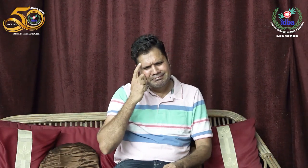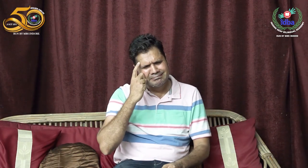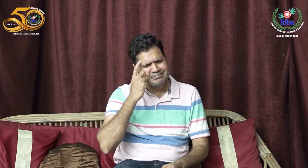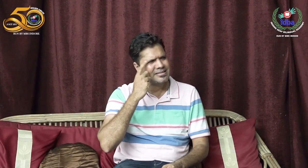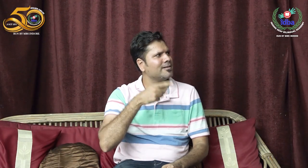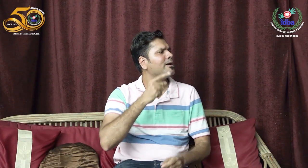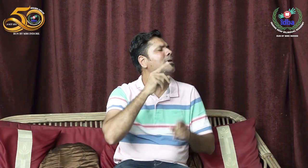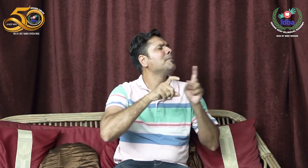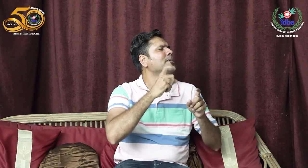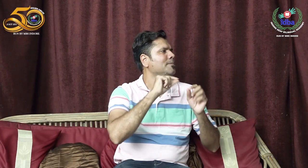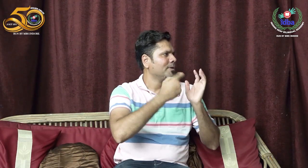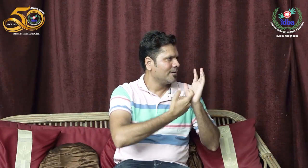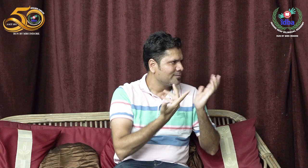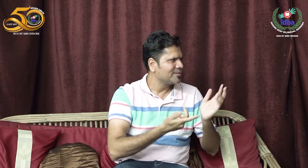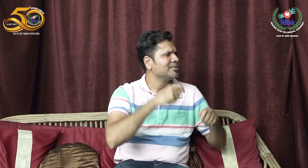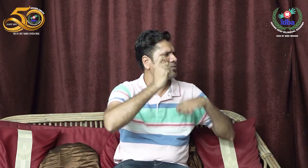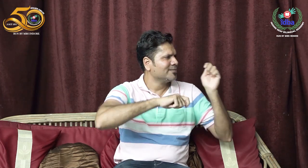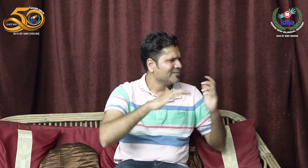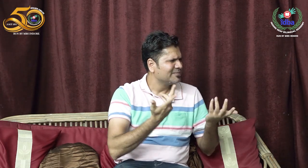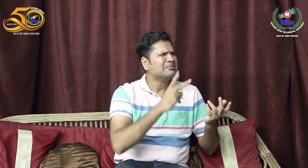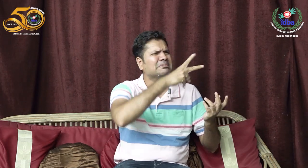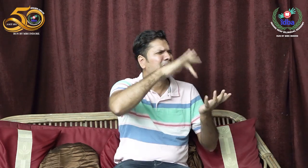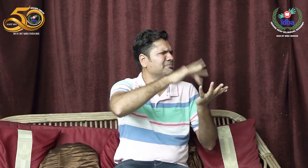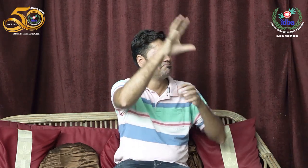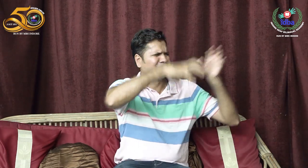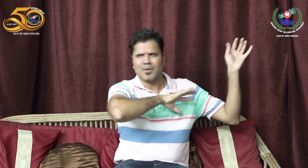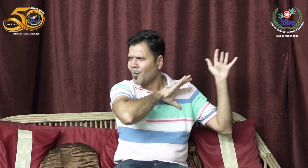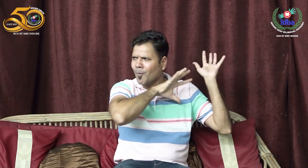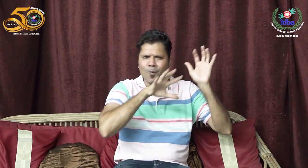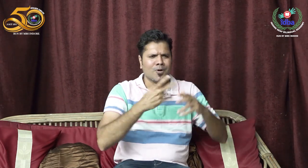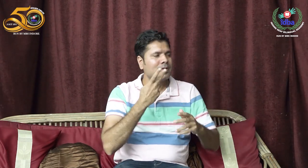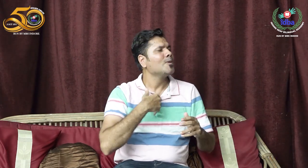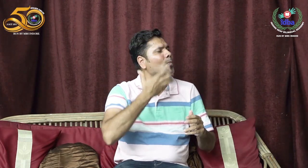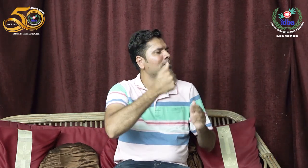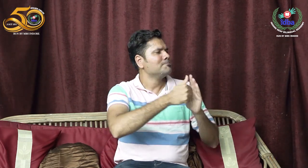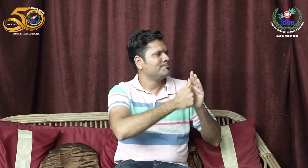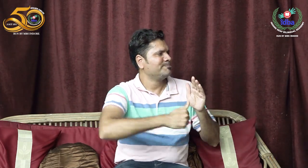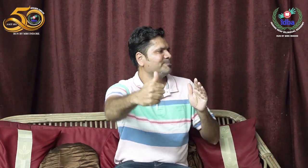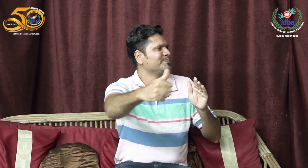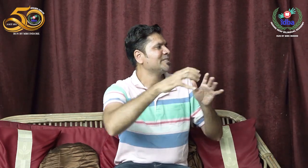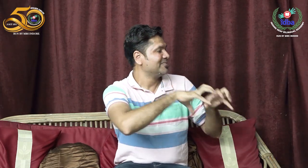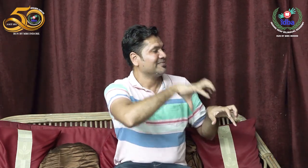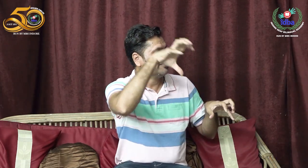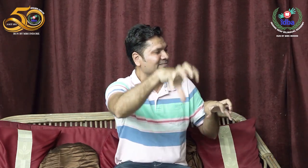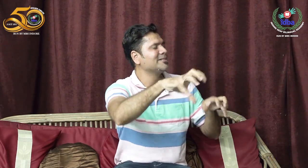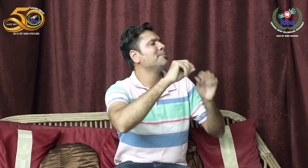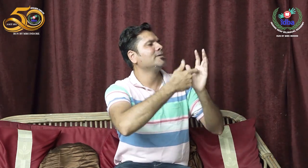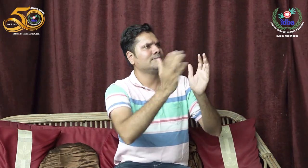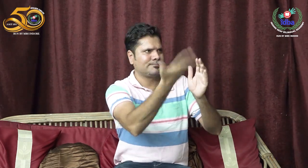जी हाँ, मैंने देखा कि पहले हॉस्टल था, बहुत छोटा था, बड़ा होता जा रहा है। अब जो है बहुत सारे लोग हैं, अलग अलग जगहों से यहाँ पर आ रहे हैं। मैं चाहता हूँ कि एक और जो है